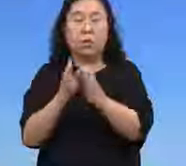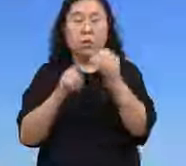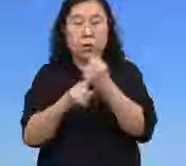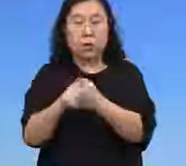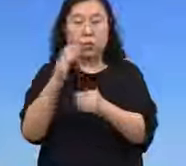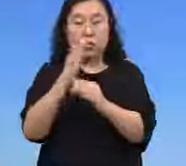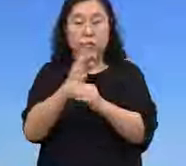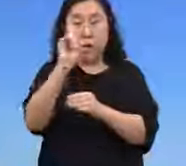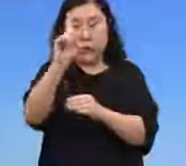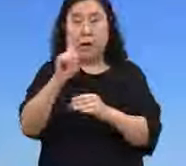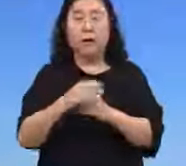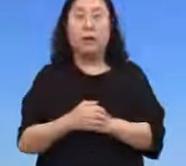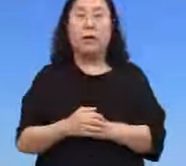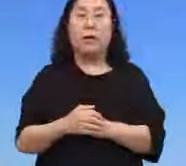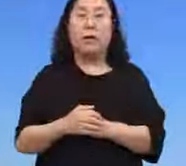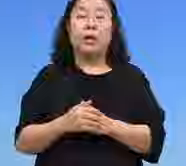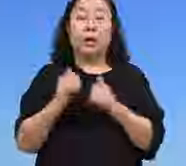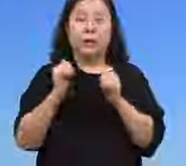중에 하나입니다.